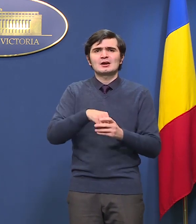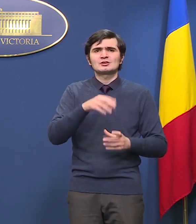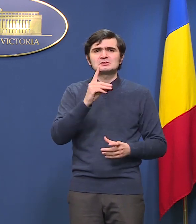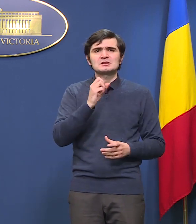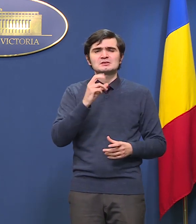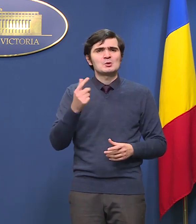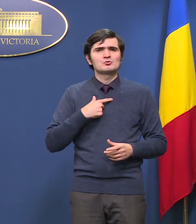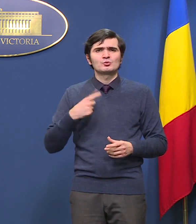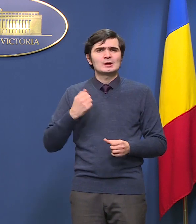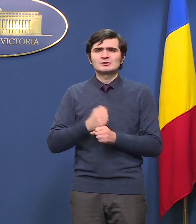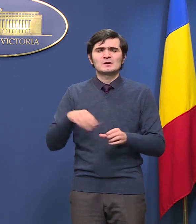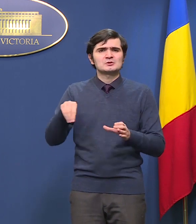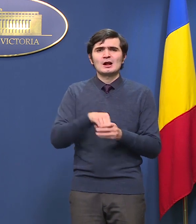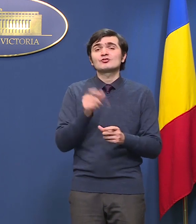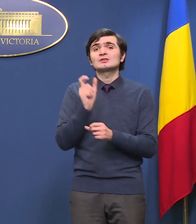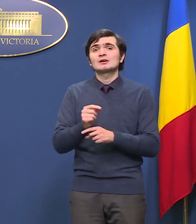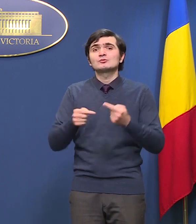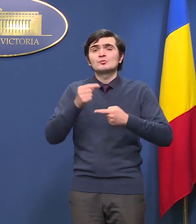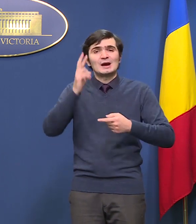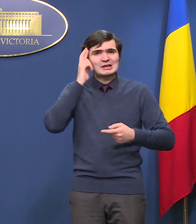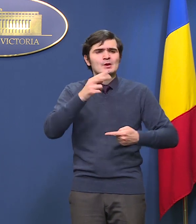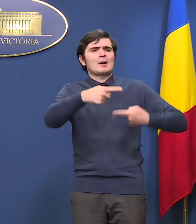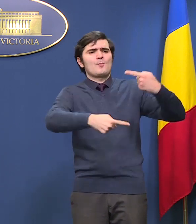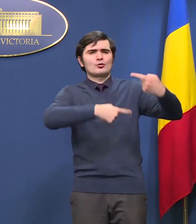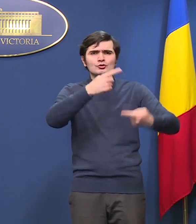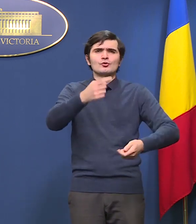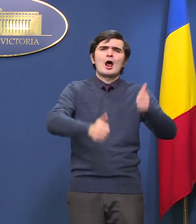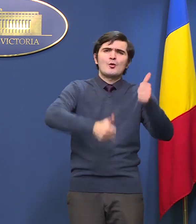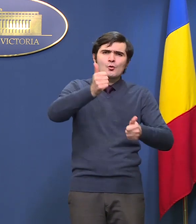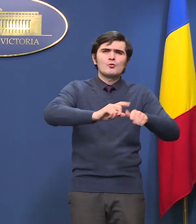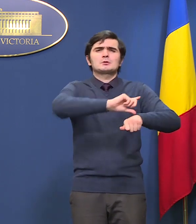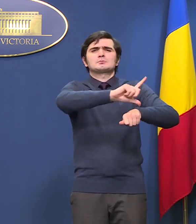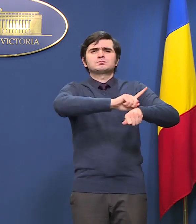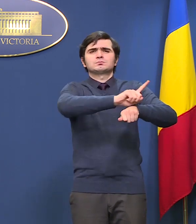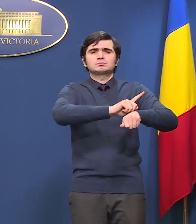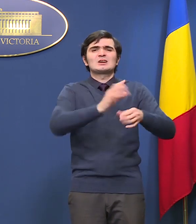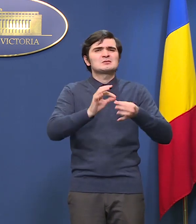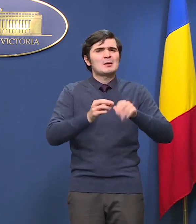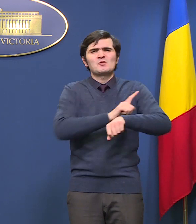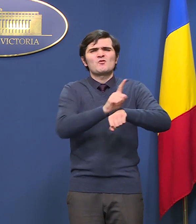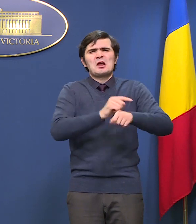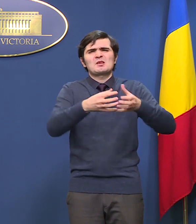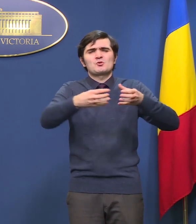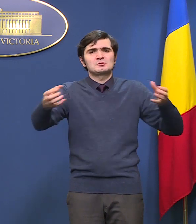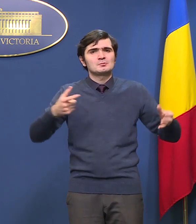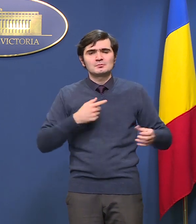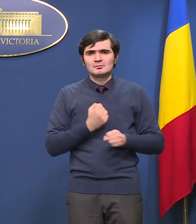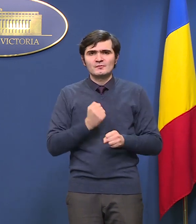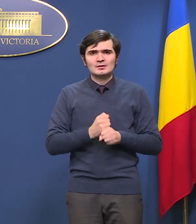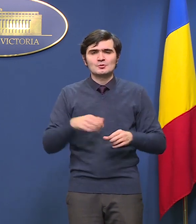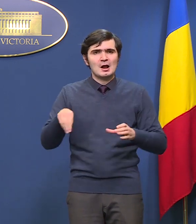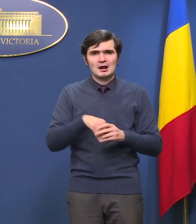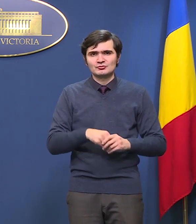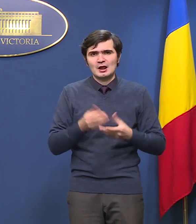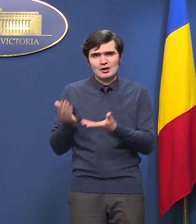face angajare decât pe baza procedurilor de concurs și ne-ar fi luat foarte mult timp să facem angajări pe